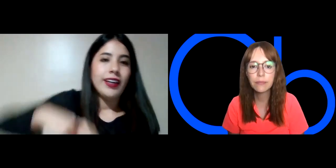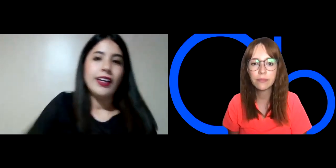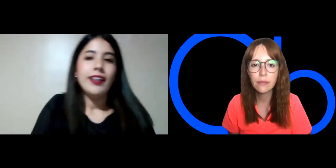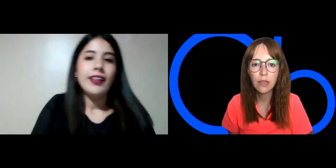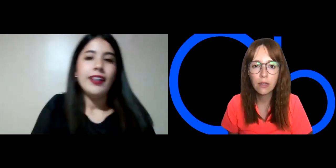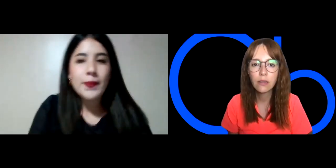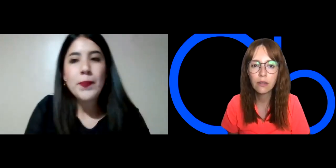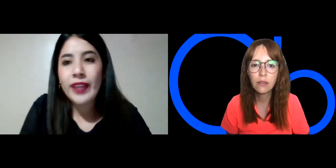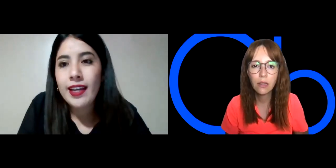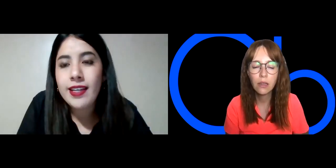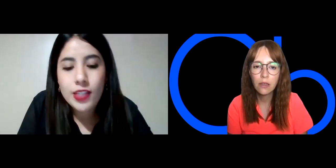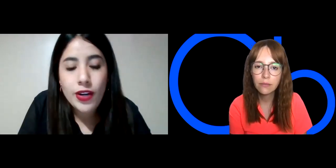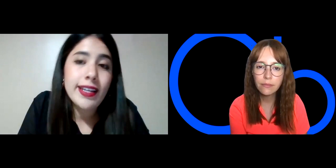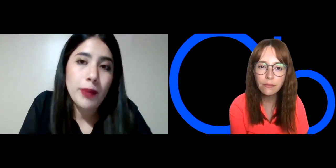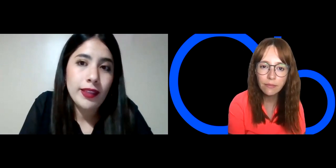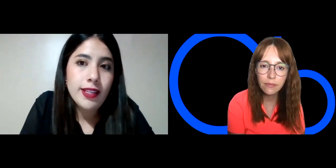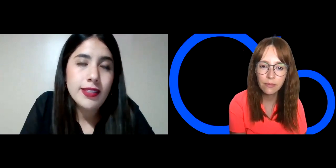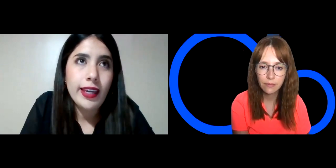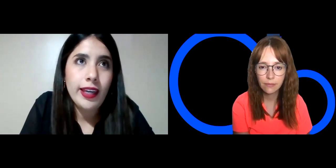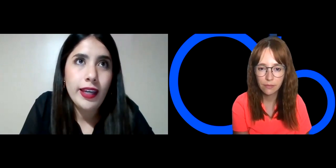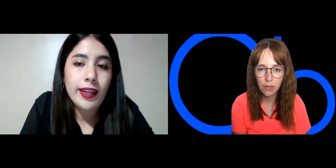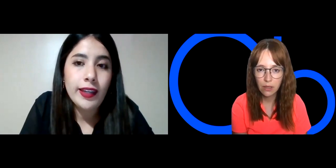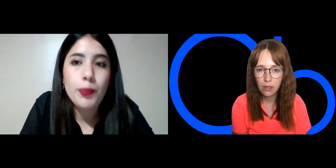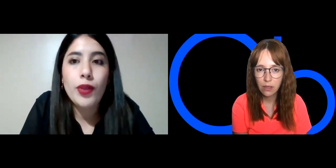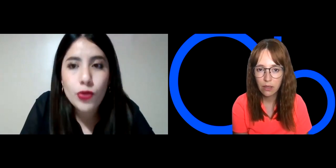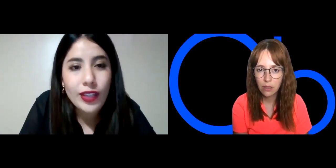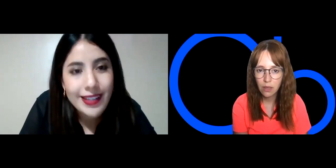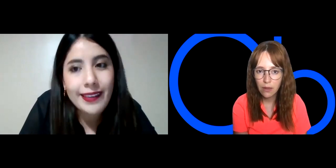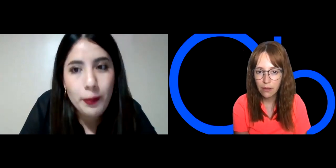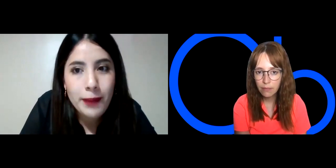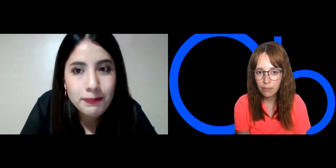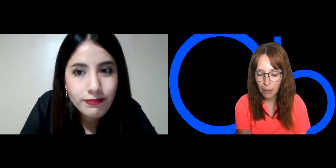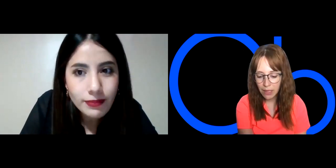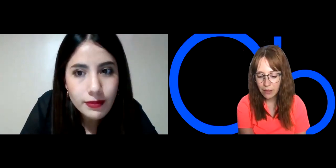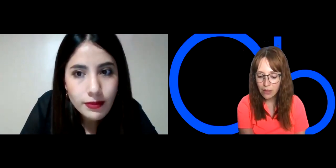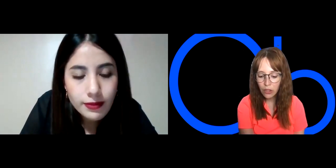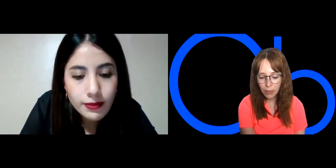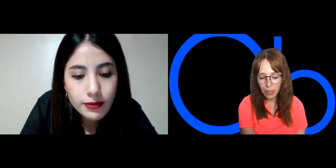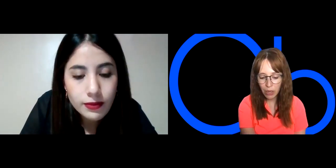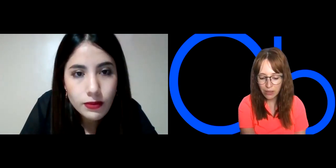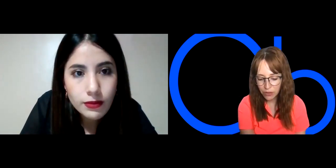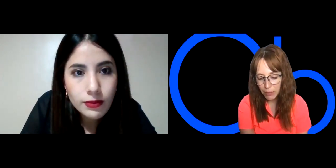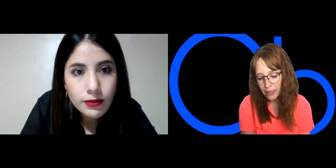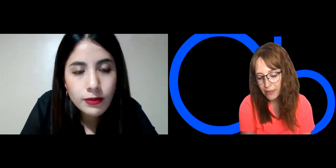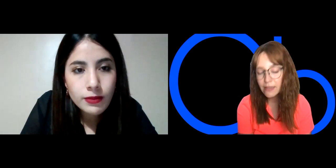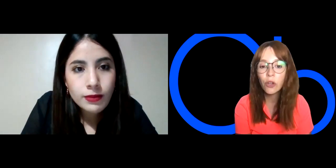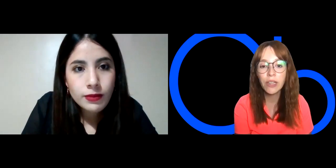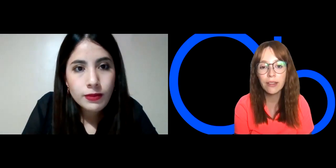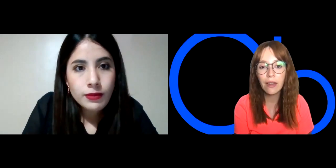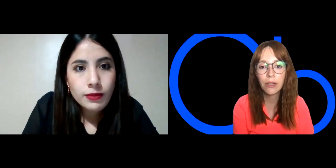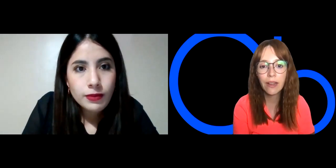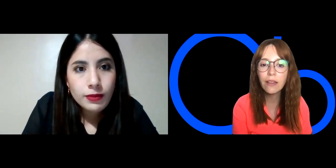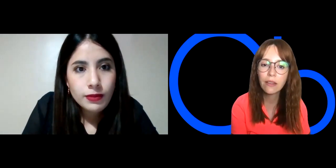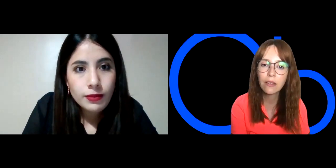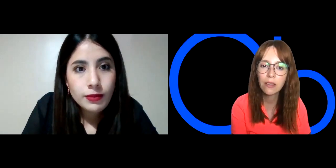Ok. Esas son las herramientas que podemos utilizar también. También lo que me llamó la atención que me dijiste es no